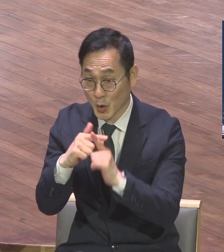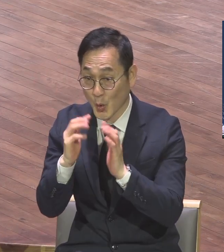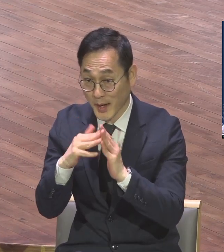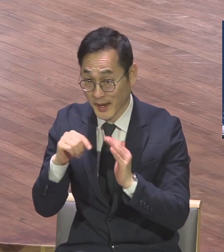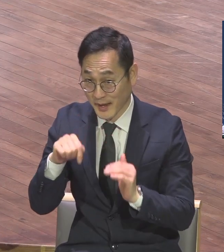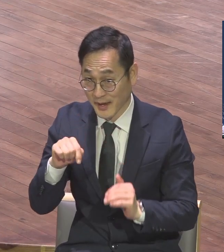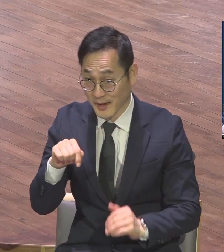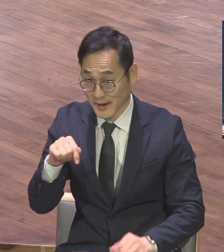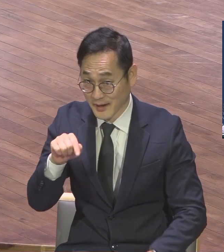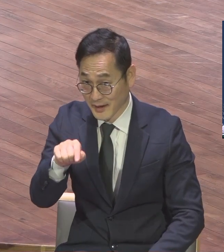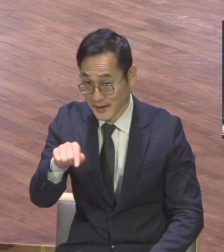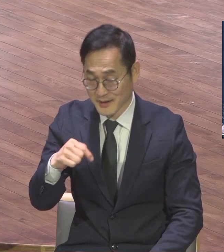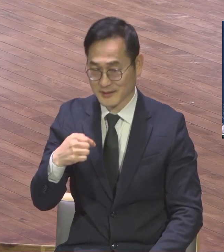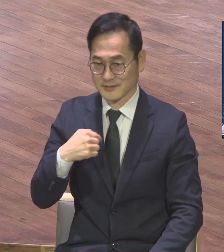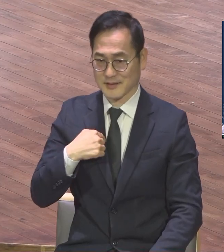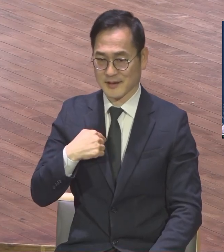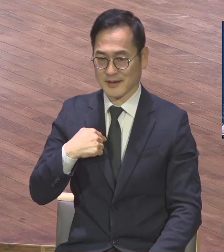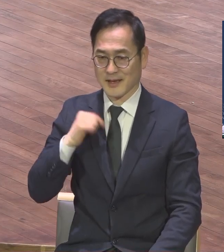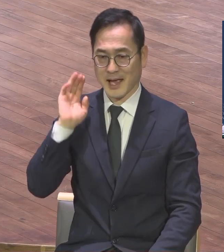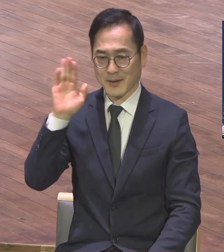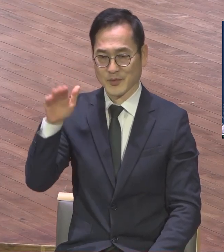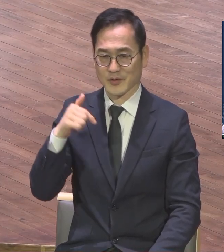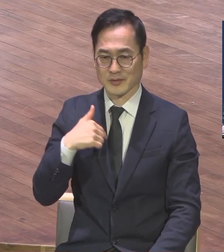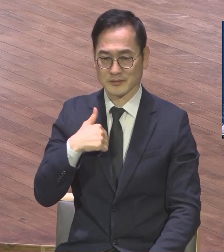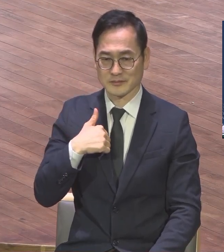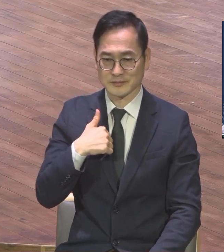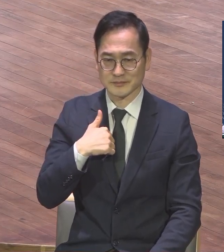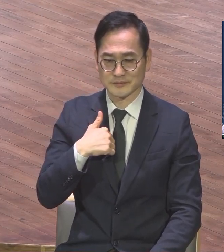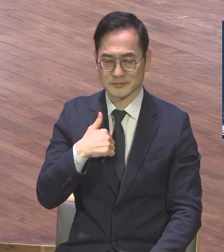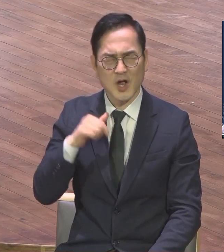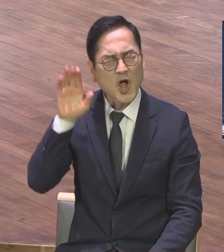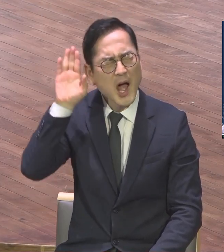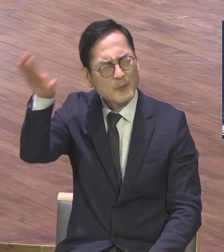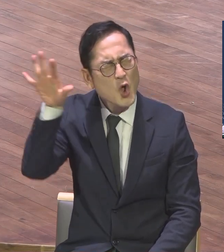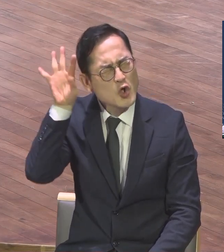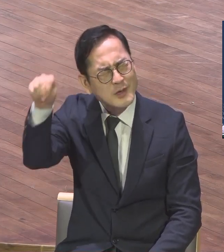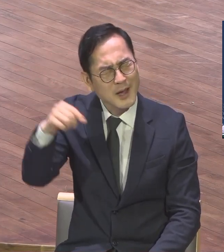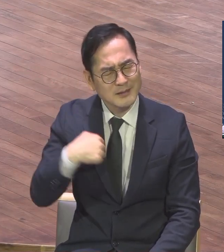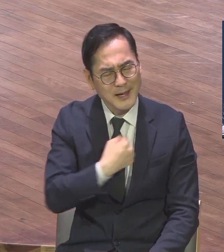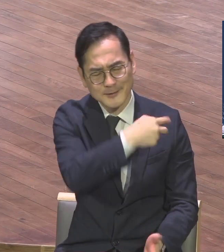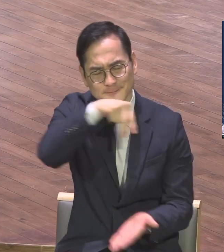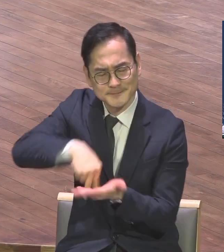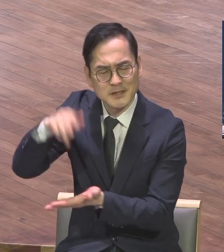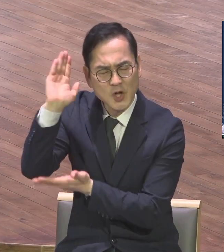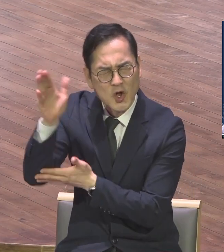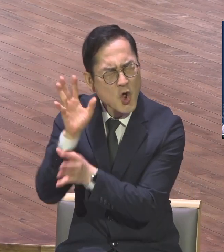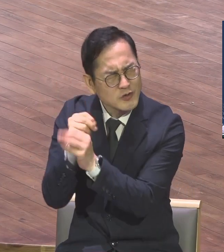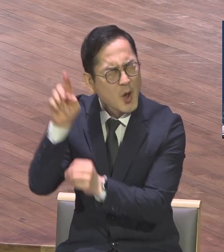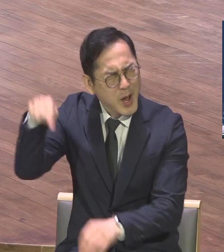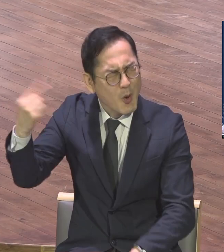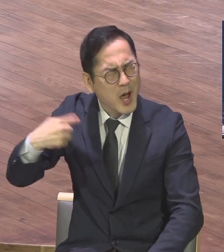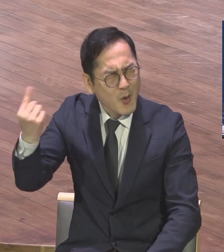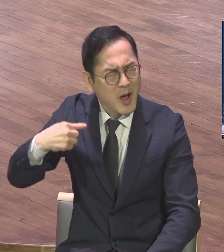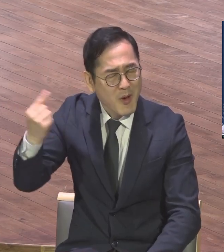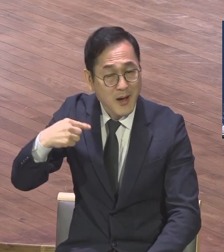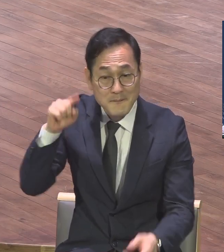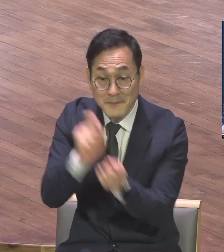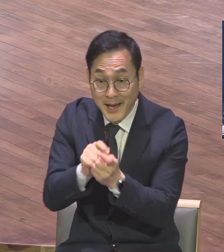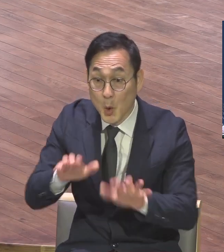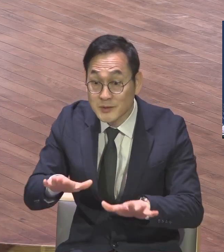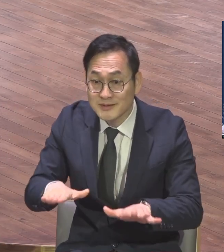저를 강단에 서게 하실 것이다 이렇게 예견을 하고 있었어요. 좀 더